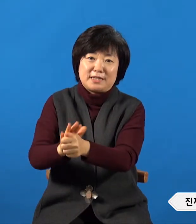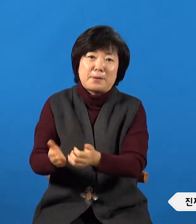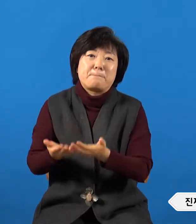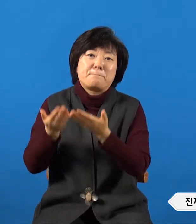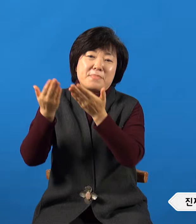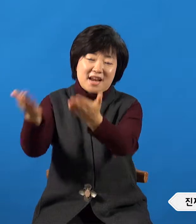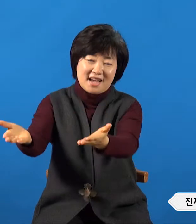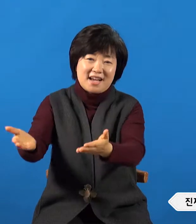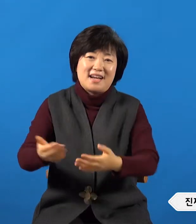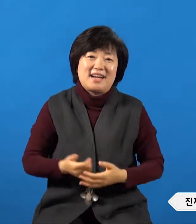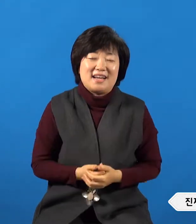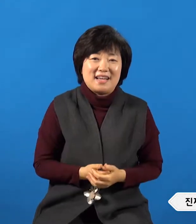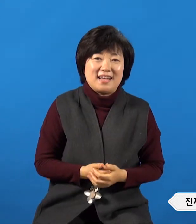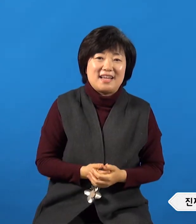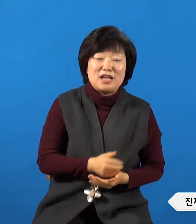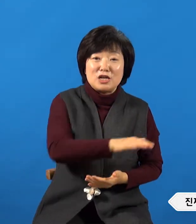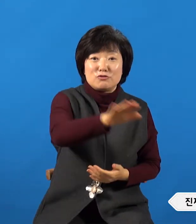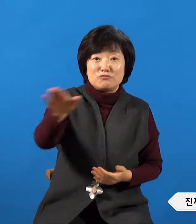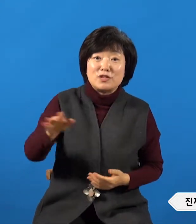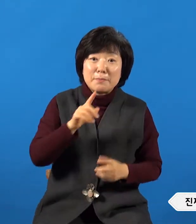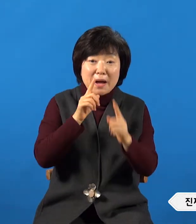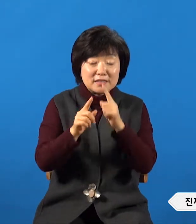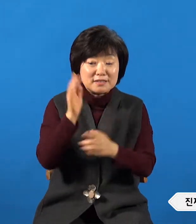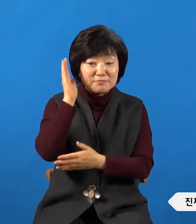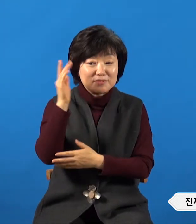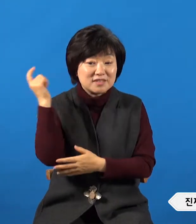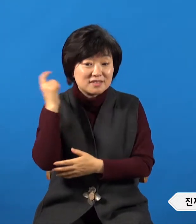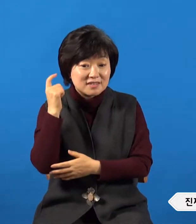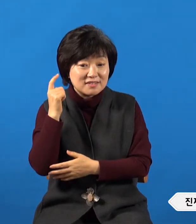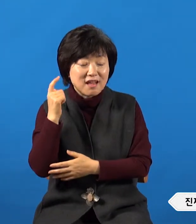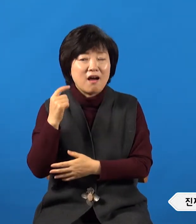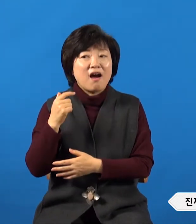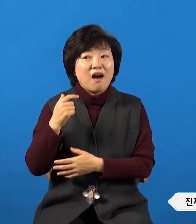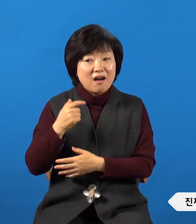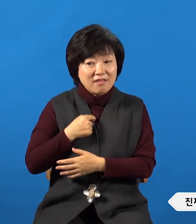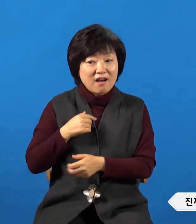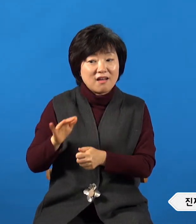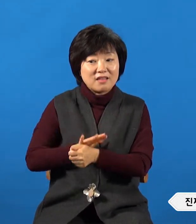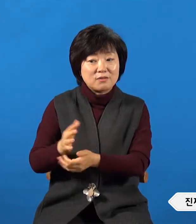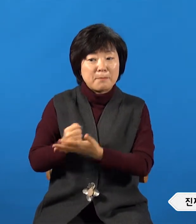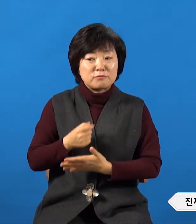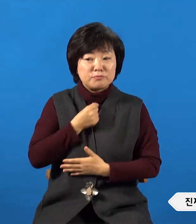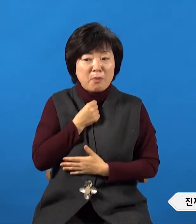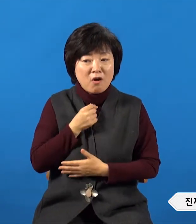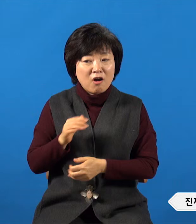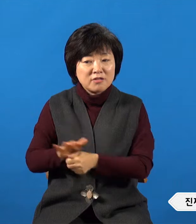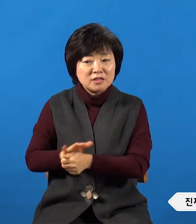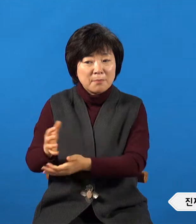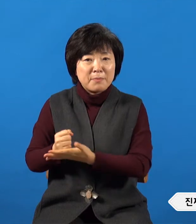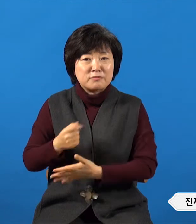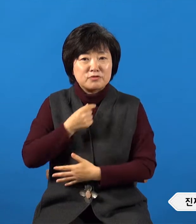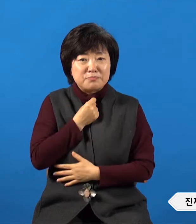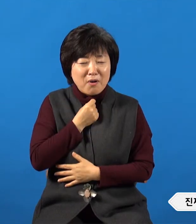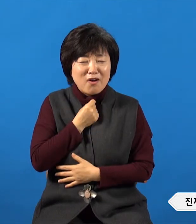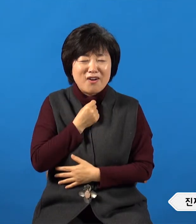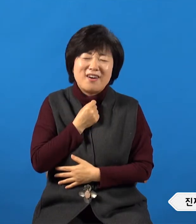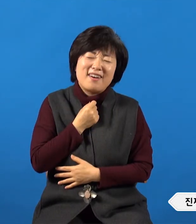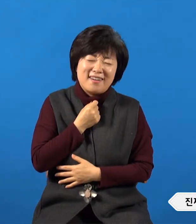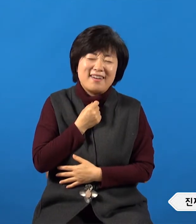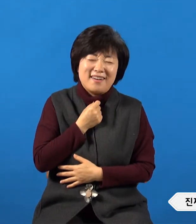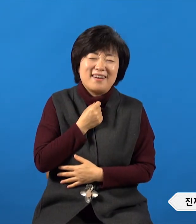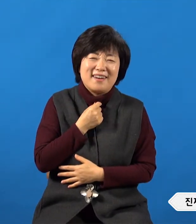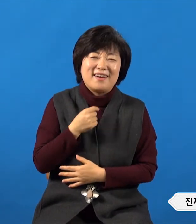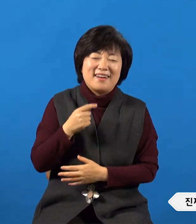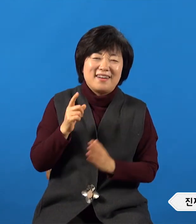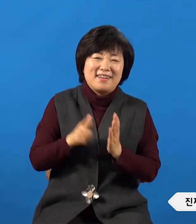대접하라고 말씀하십니다. 우리 이 말씀을 들으면서도 내가 여전히 대접받고자 하는 것에 머물